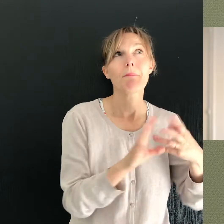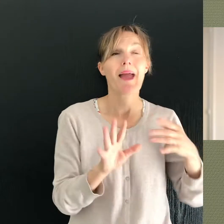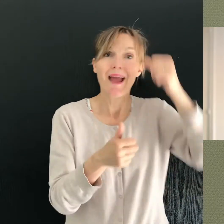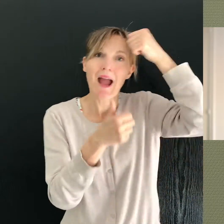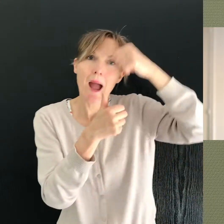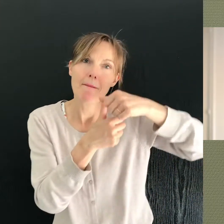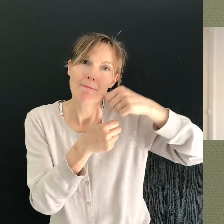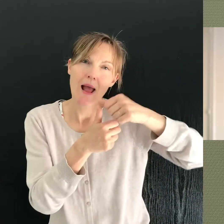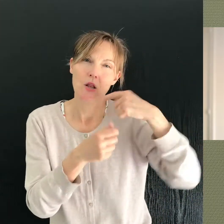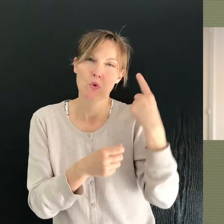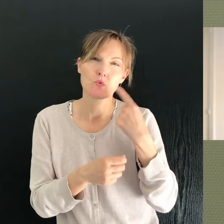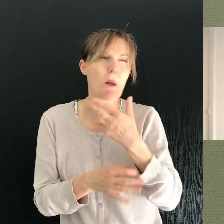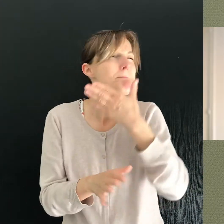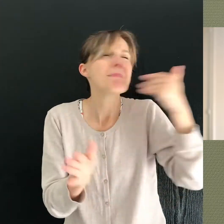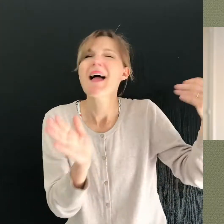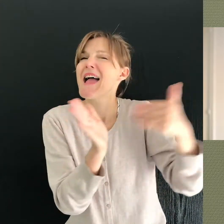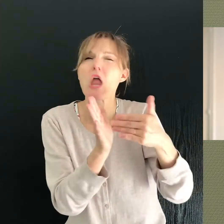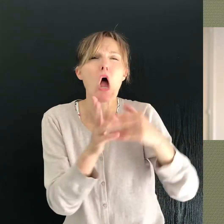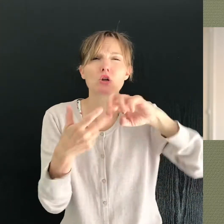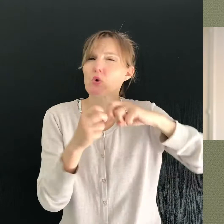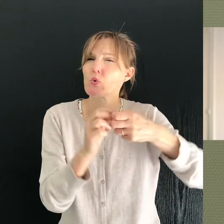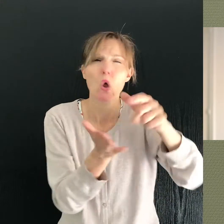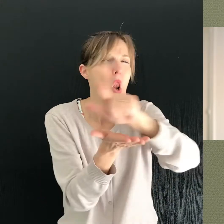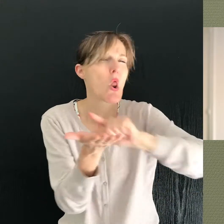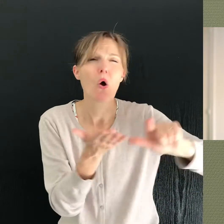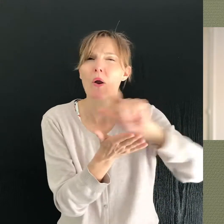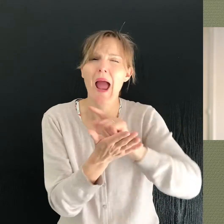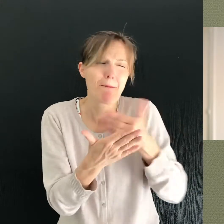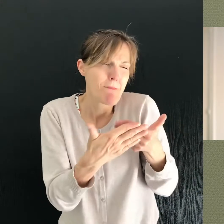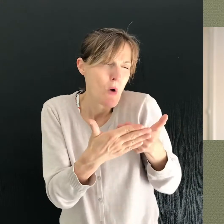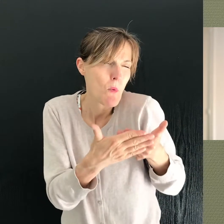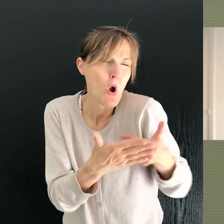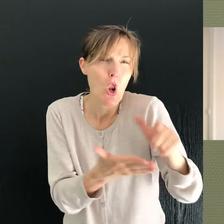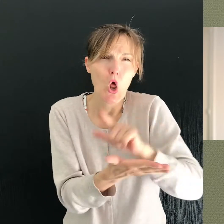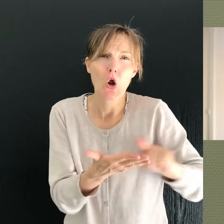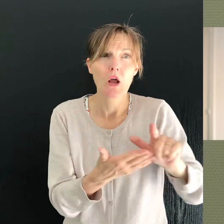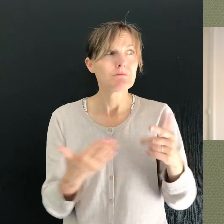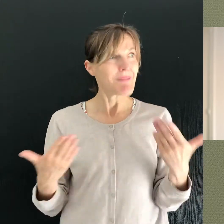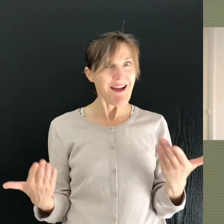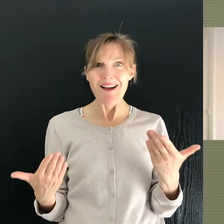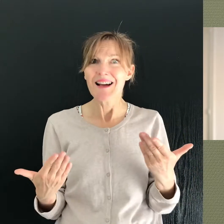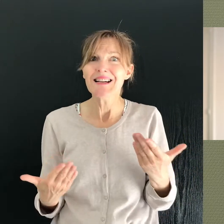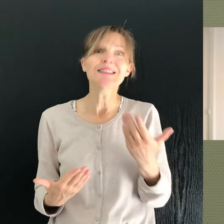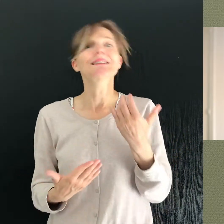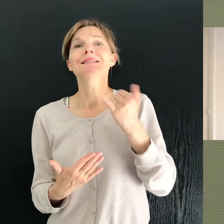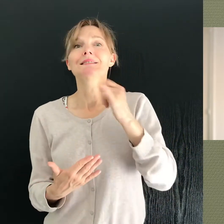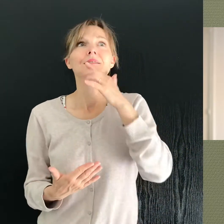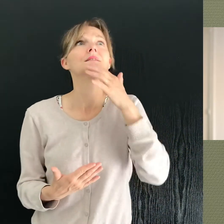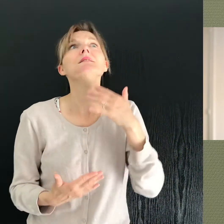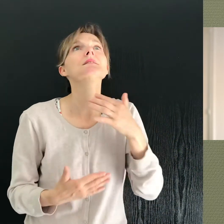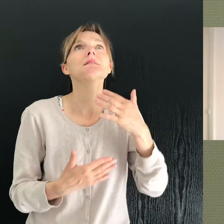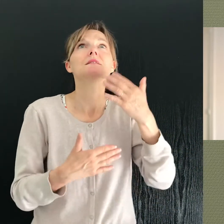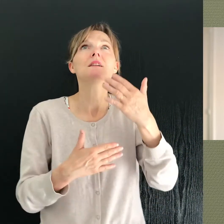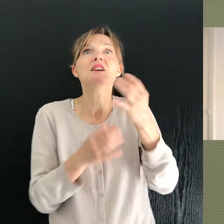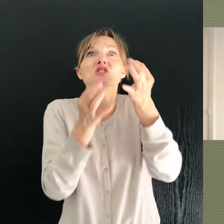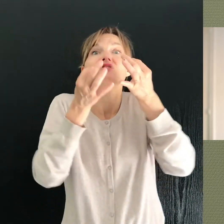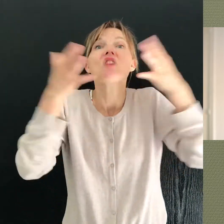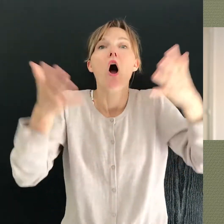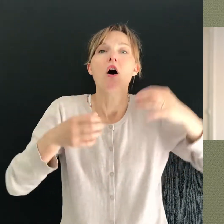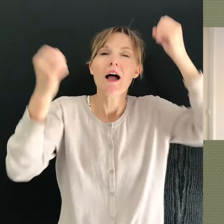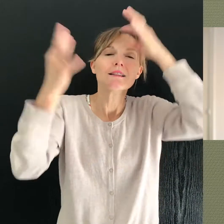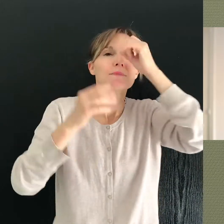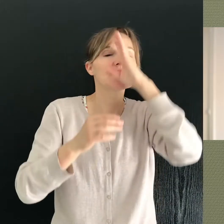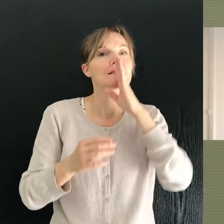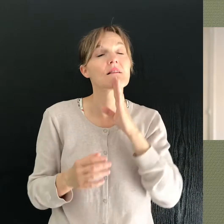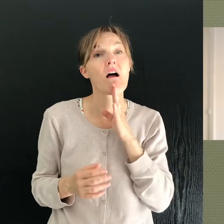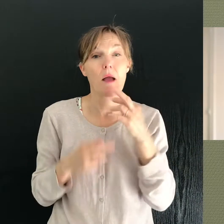on peut avoir la meilleure structure locale, la plus biblique. Mais si nous ne marchons pas avec l'œuvre du Saint-Esprit, cela